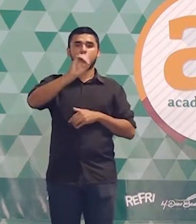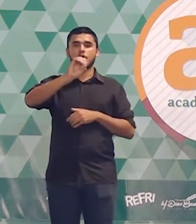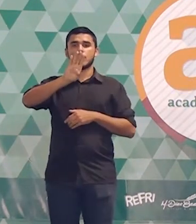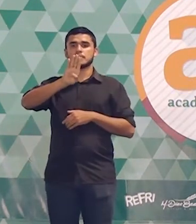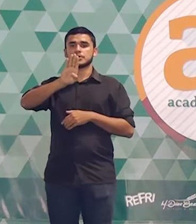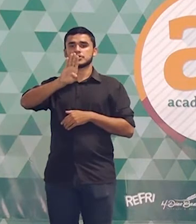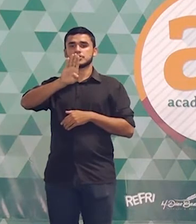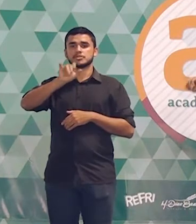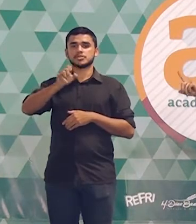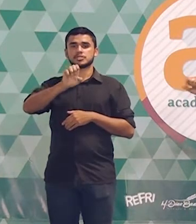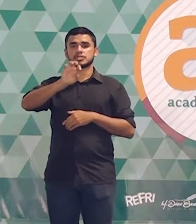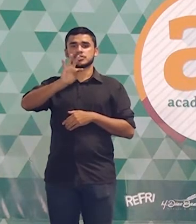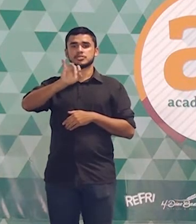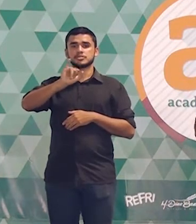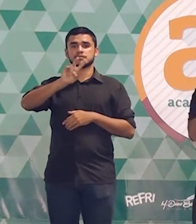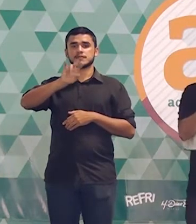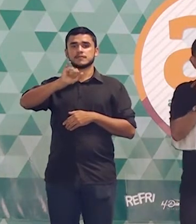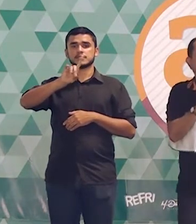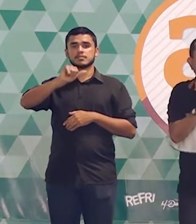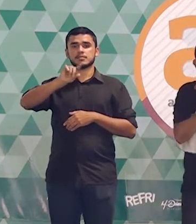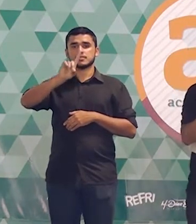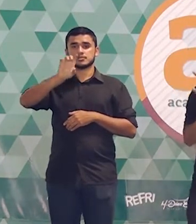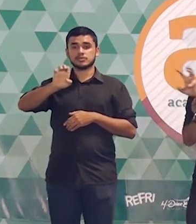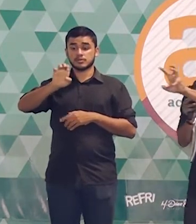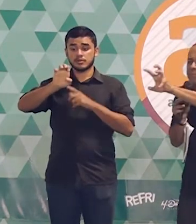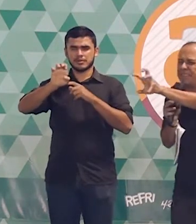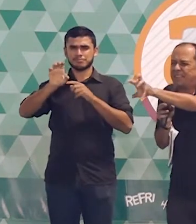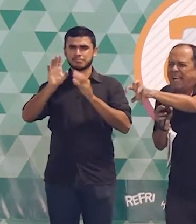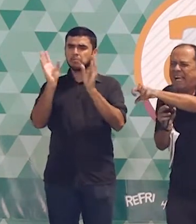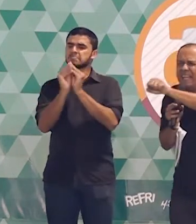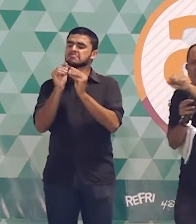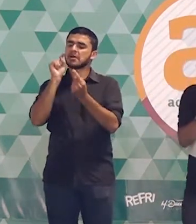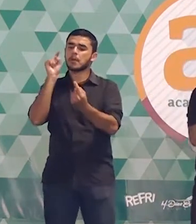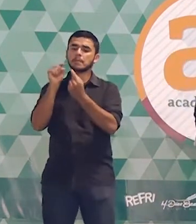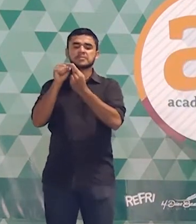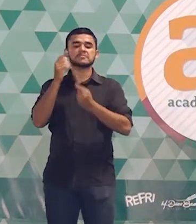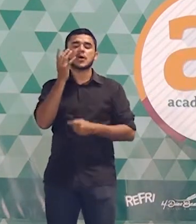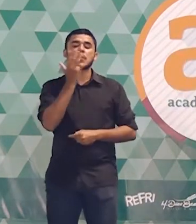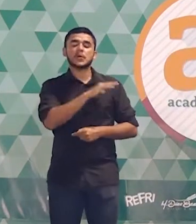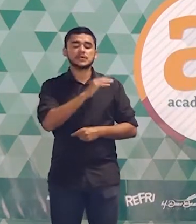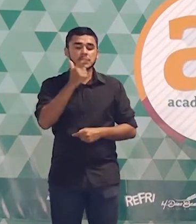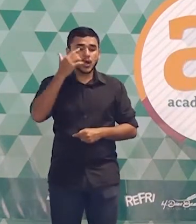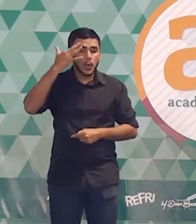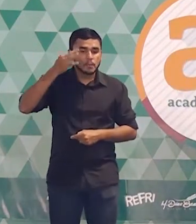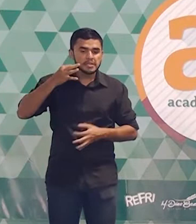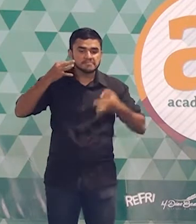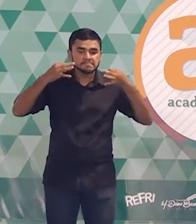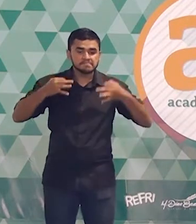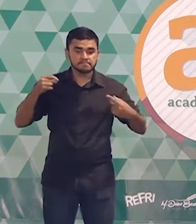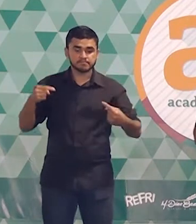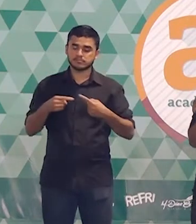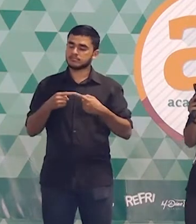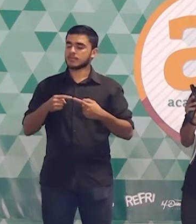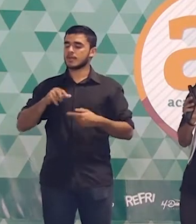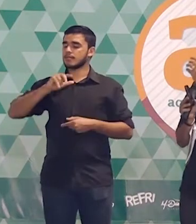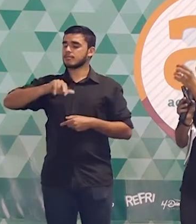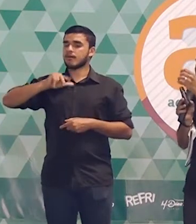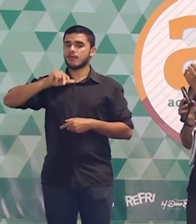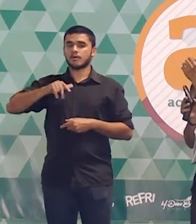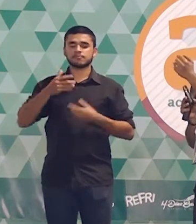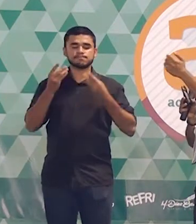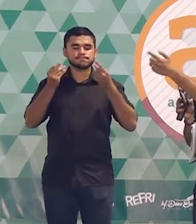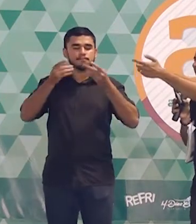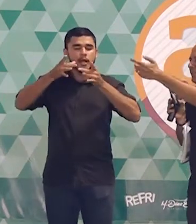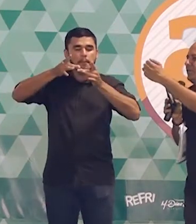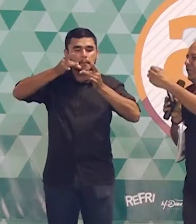objetividade. Porque não há isso. A intenção não é captar a realidade com o máximo de